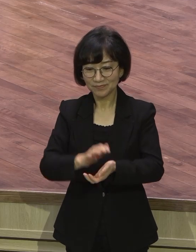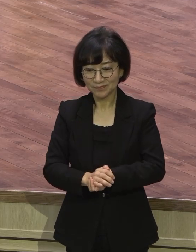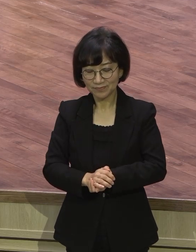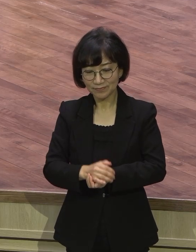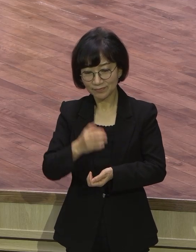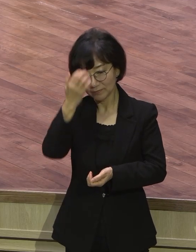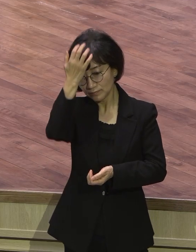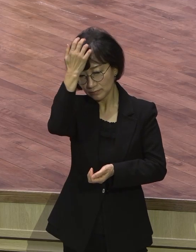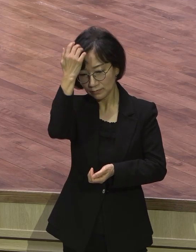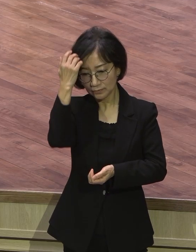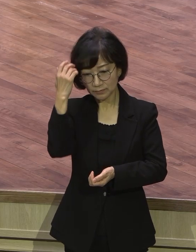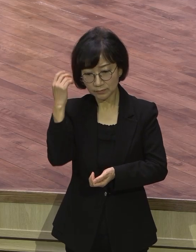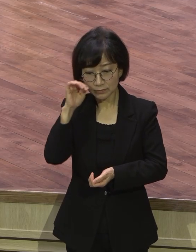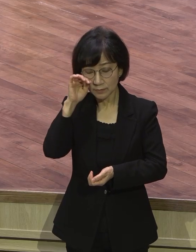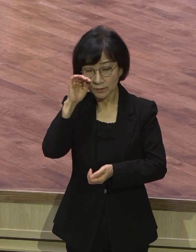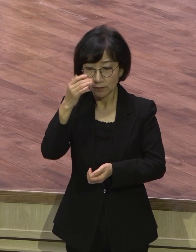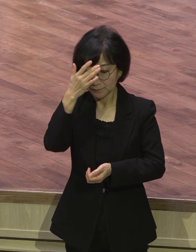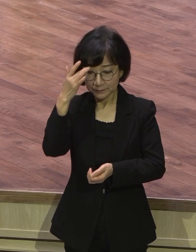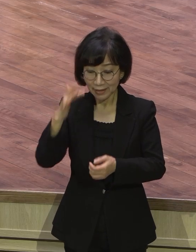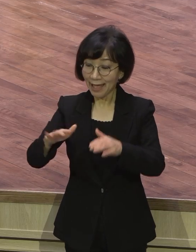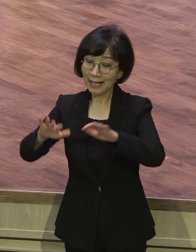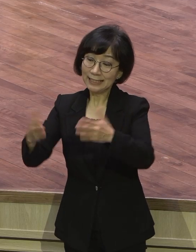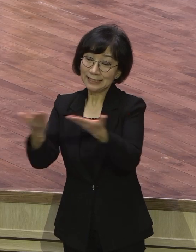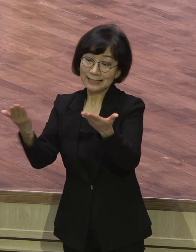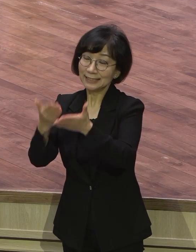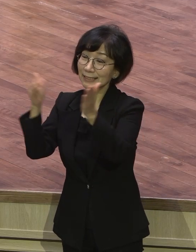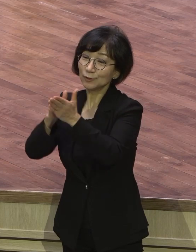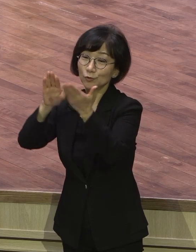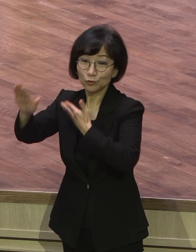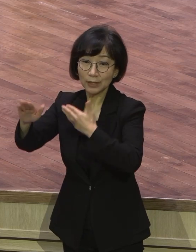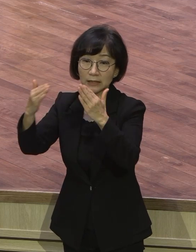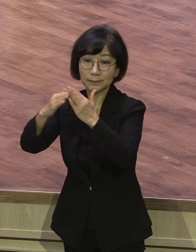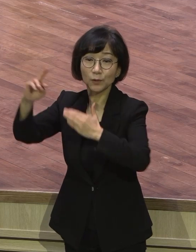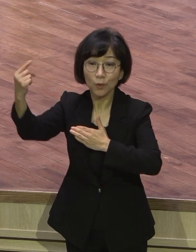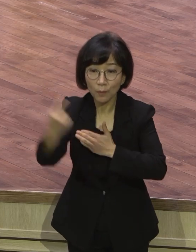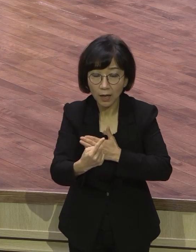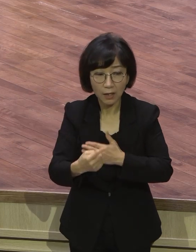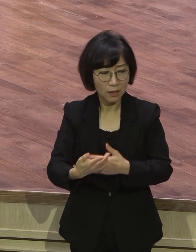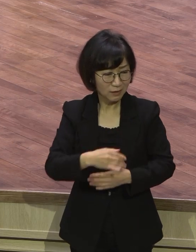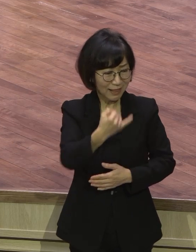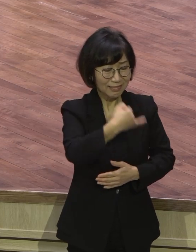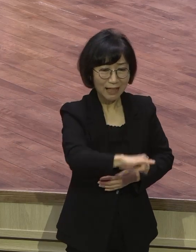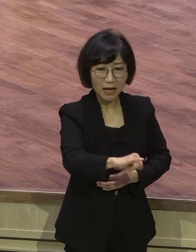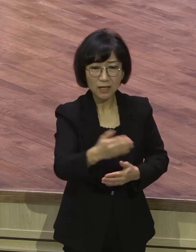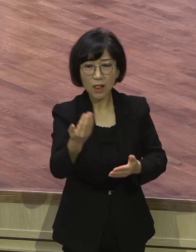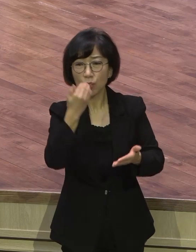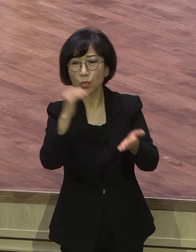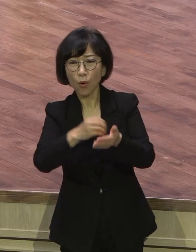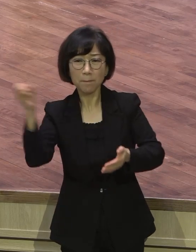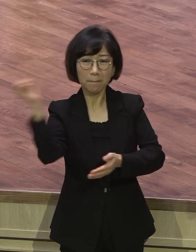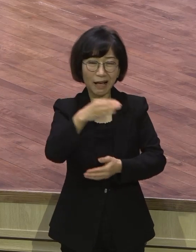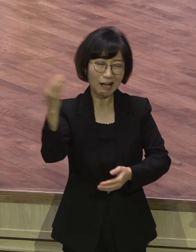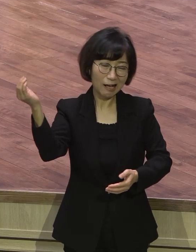퇴근하고 집에 오니까 딸내미가 돌에 맞아가지고 옆에 남자아이에게